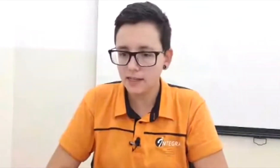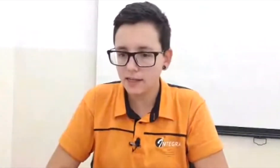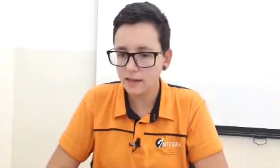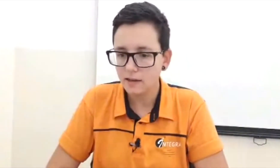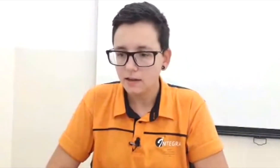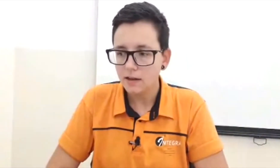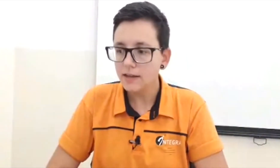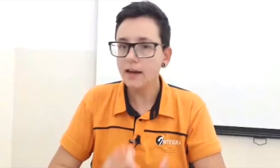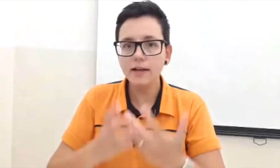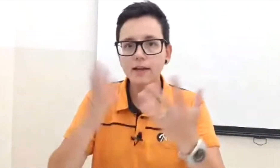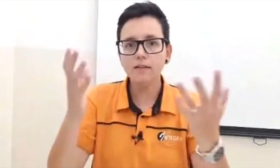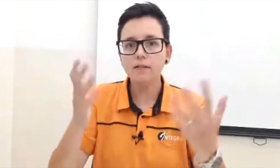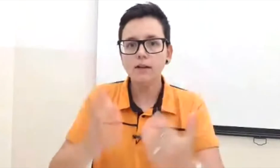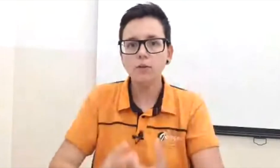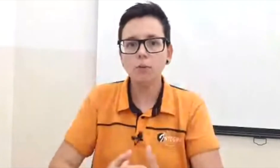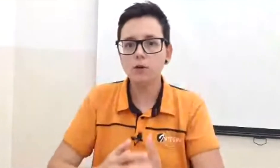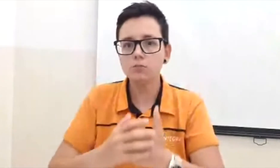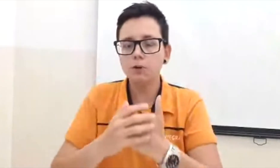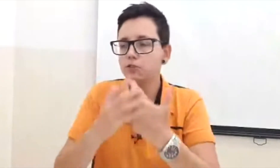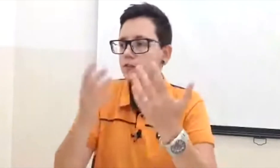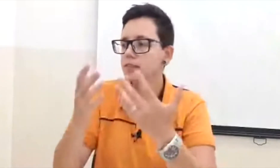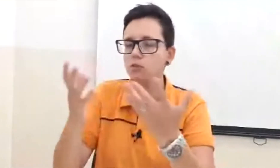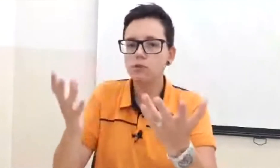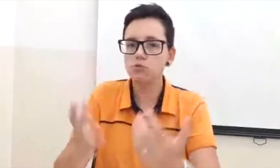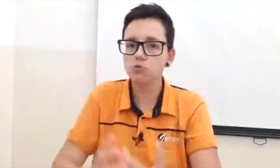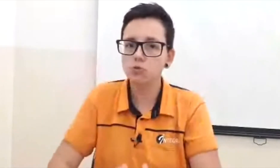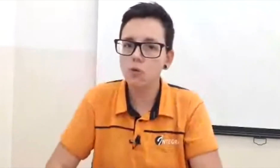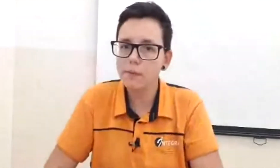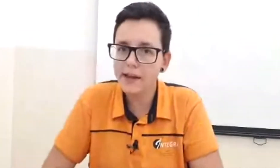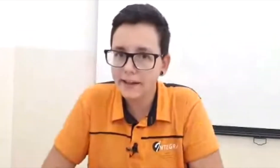aqui, e aí eu posso fazer com que o surdo compreenda.